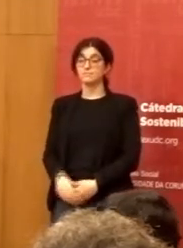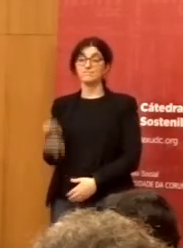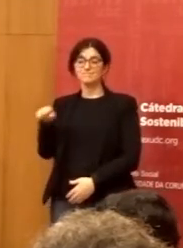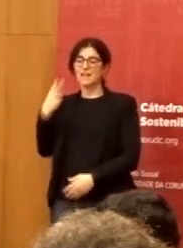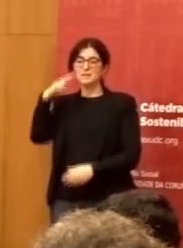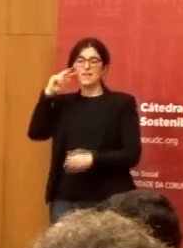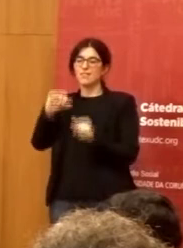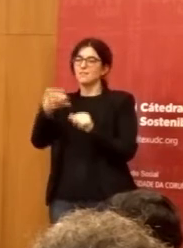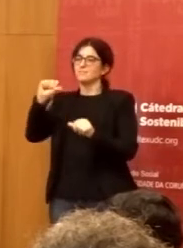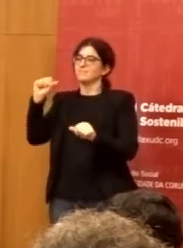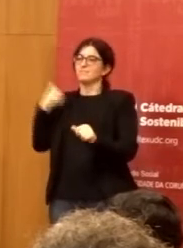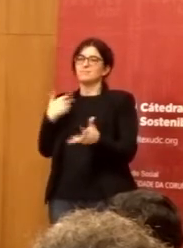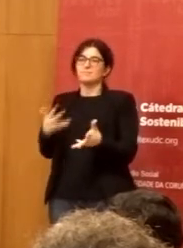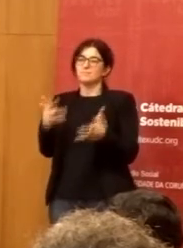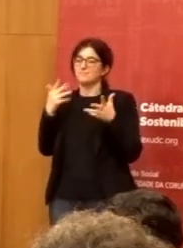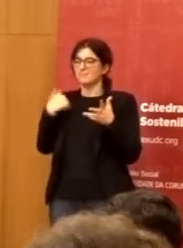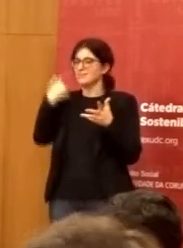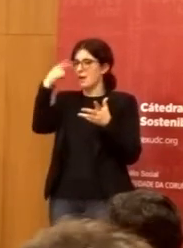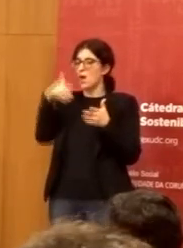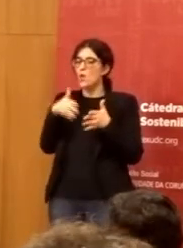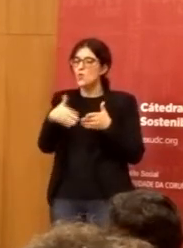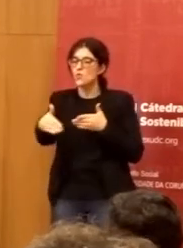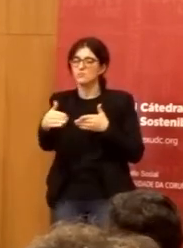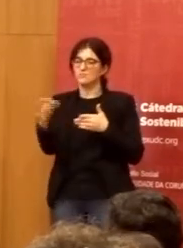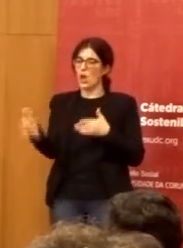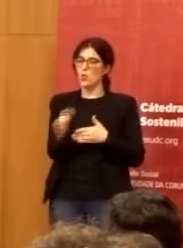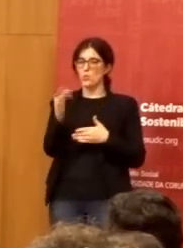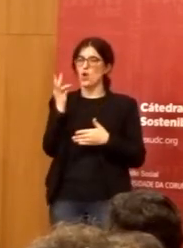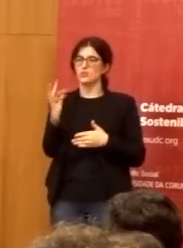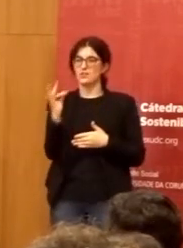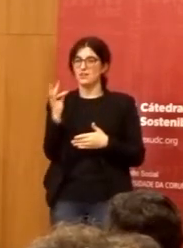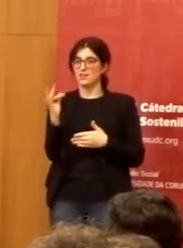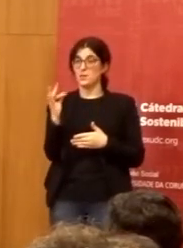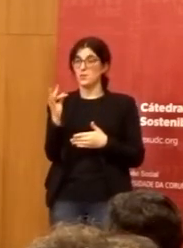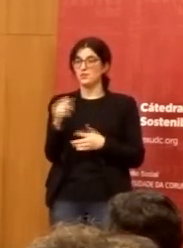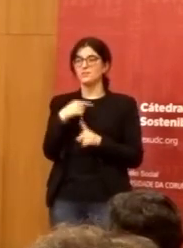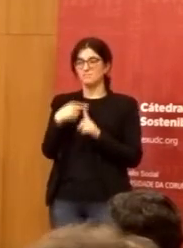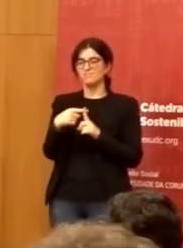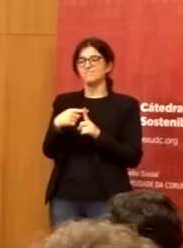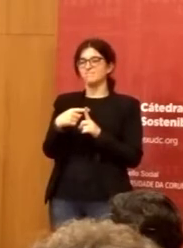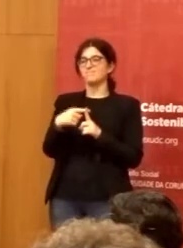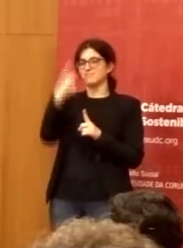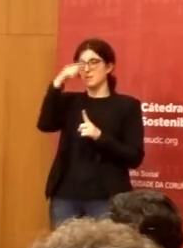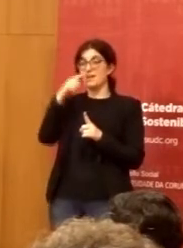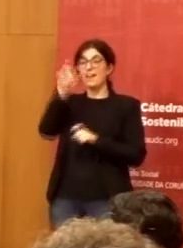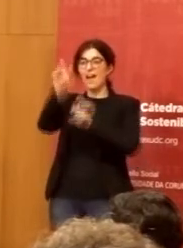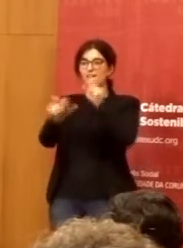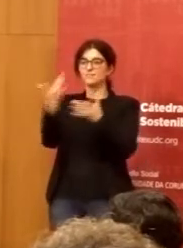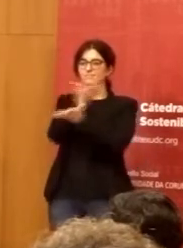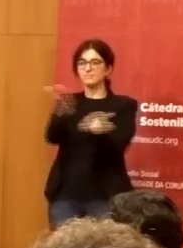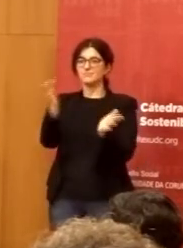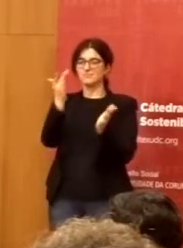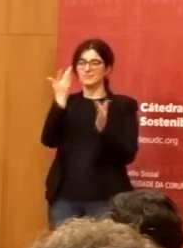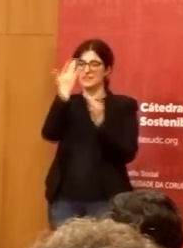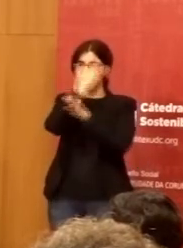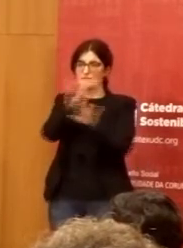Me encantó la experiencia. Sabía que iba por el buen camino. Era una oportunidad para dejar una buena imagen, pero no solo mía, sino de todas las personas